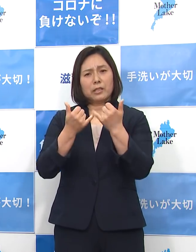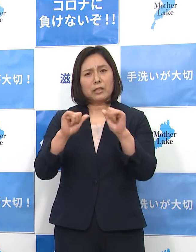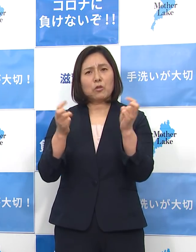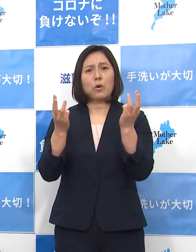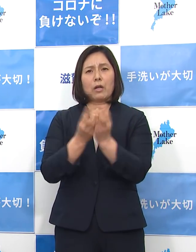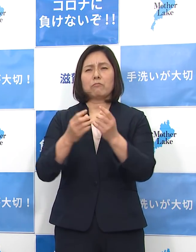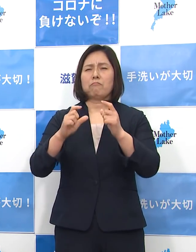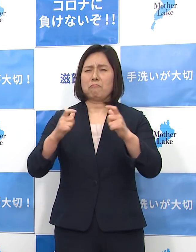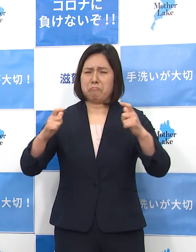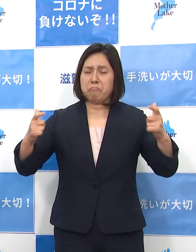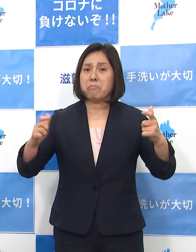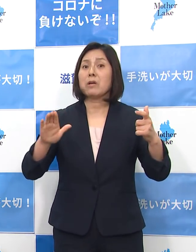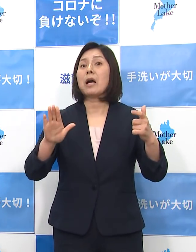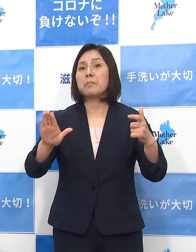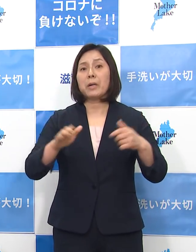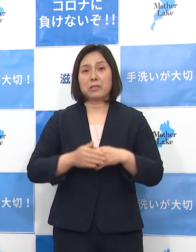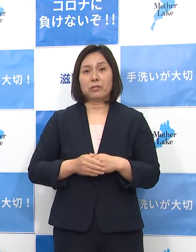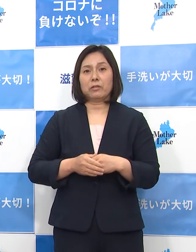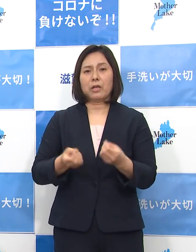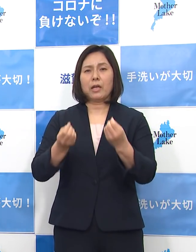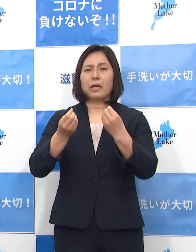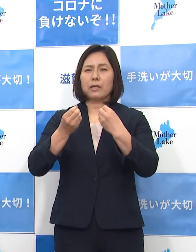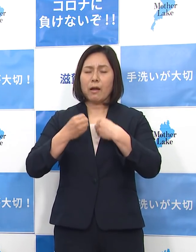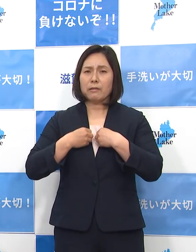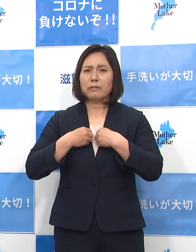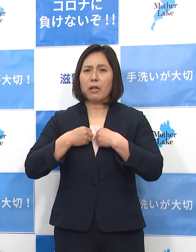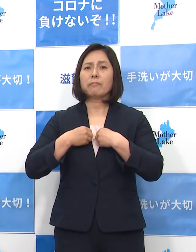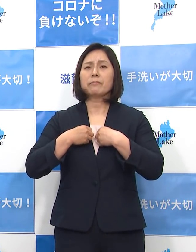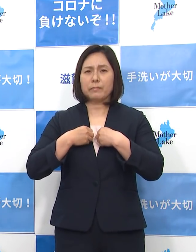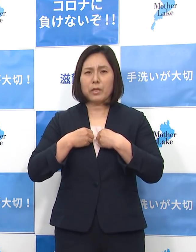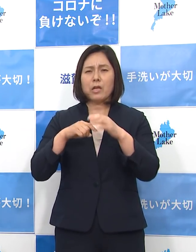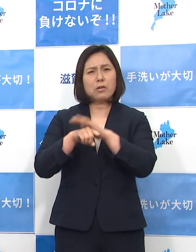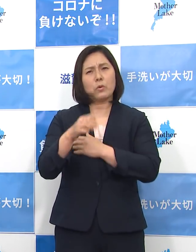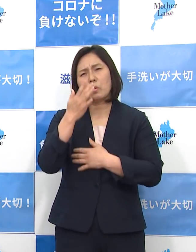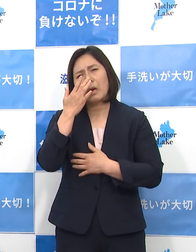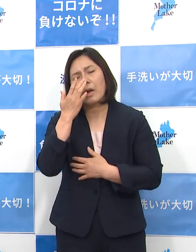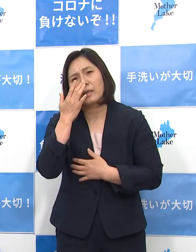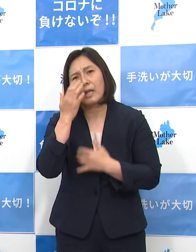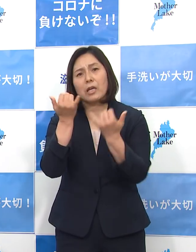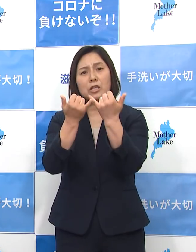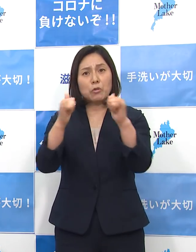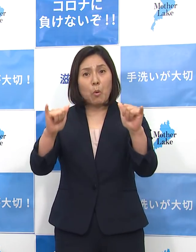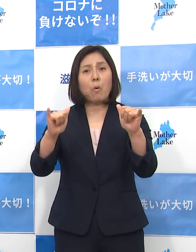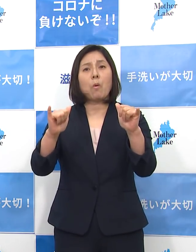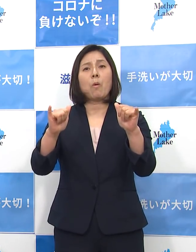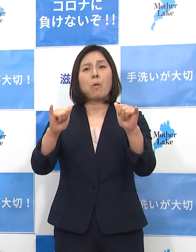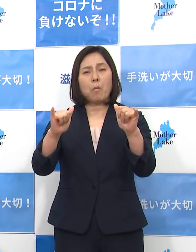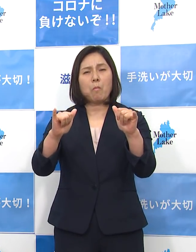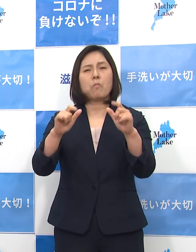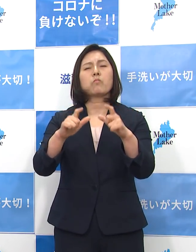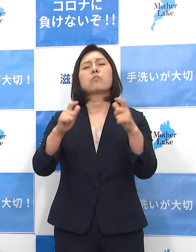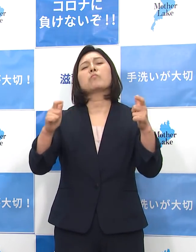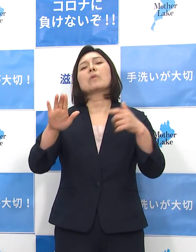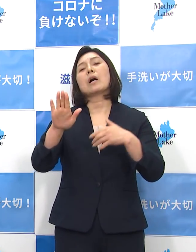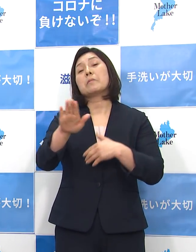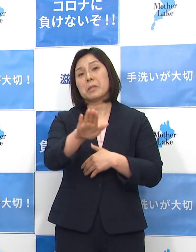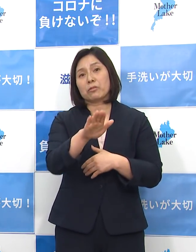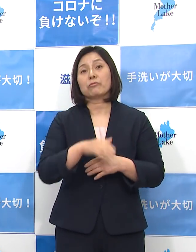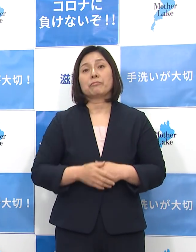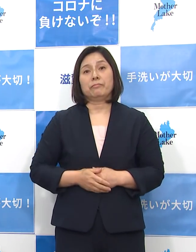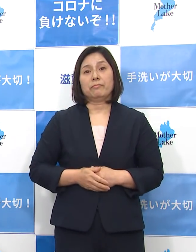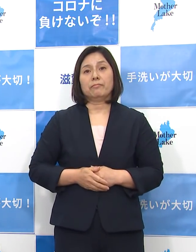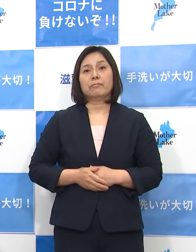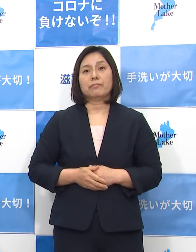ます感染源のわからない患者さんも出てきています